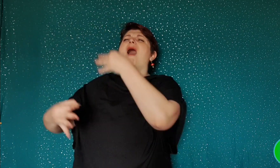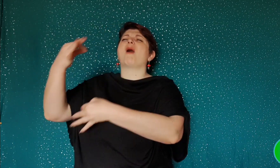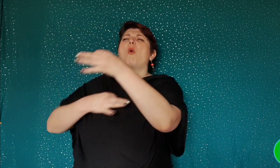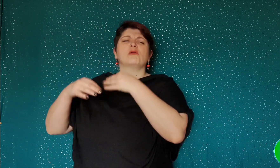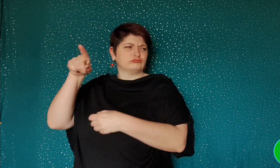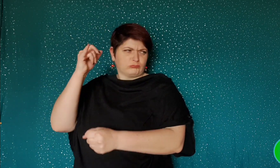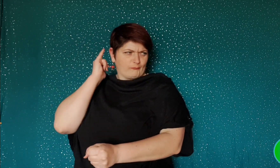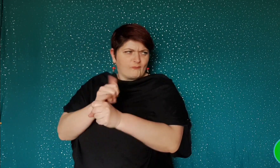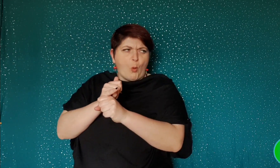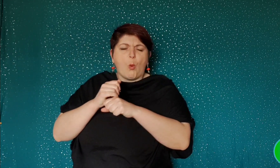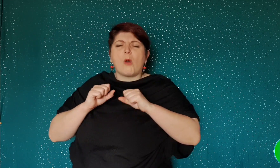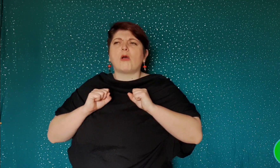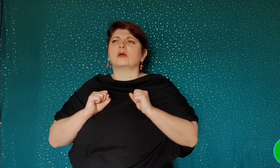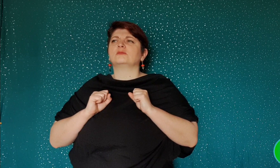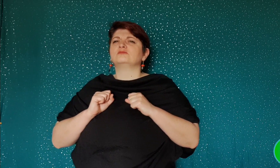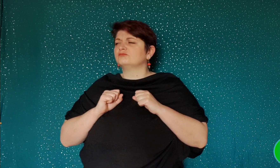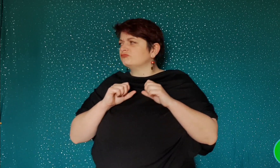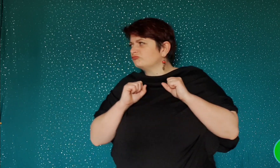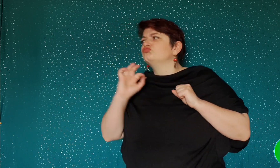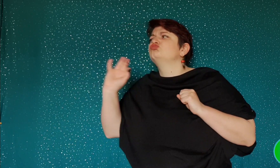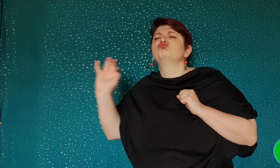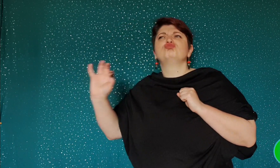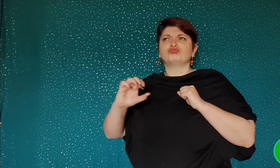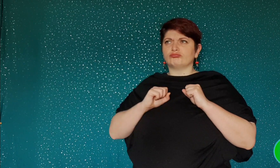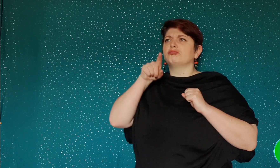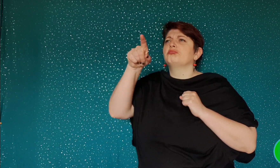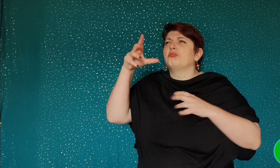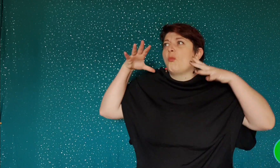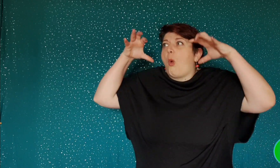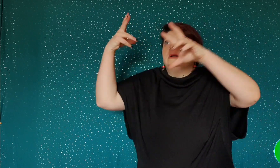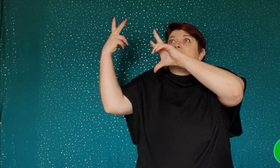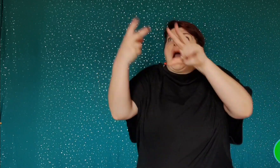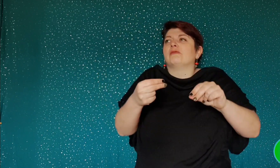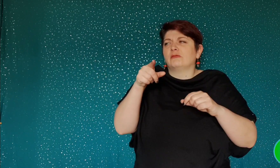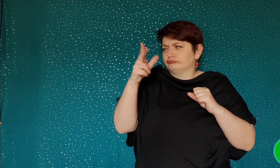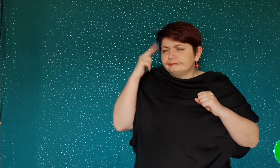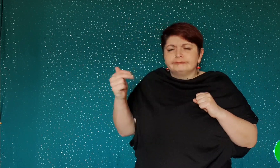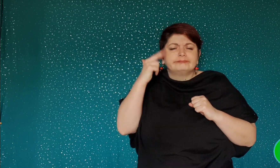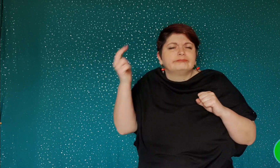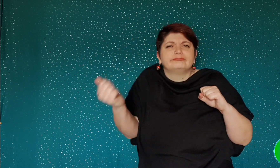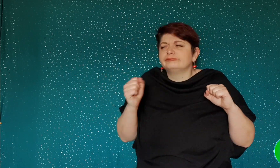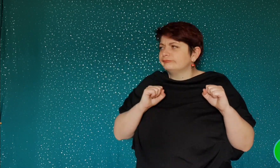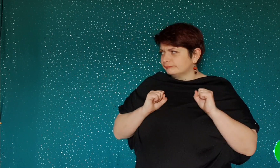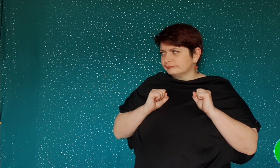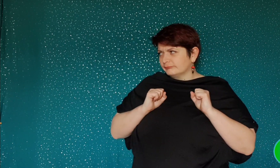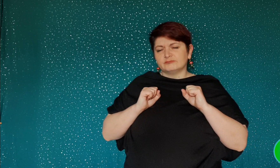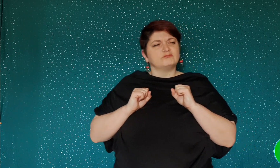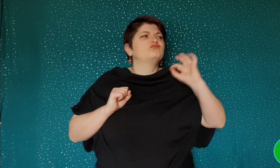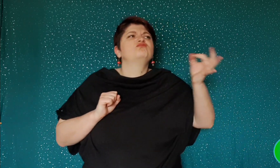Je ne crois pas à cette histoire-là. Et toi, dit Marianne. Bien sûr que non, dit Louis. Surtout